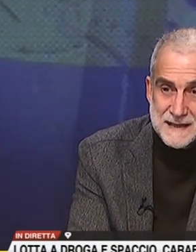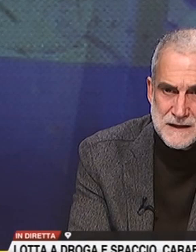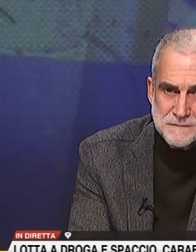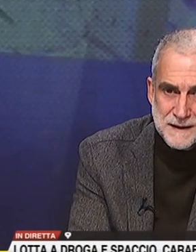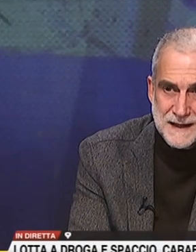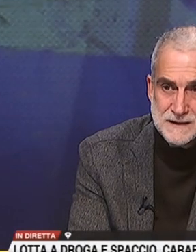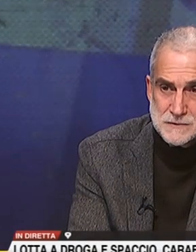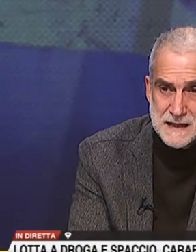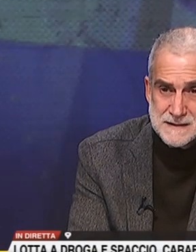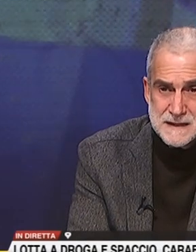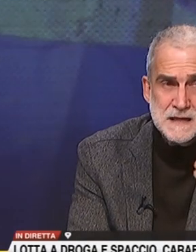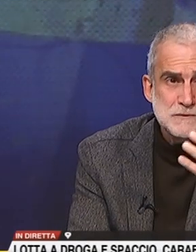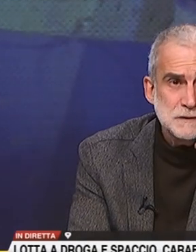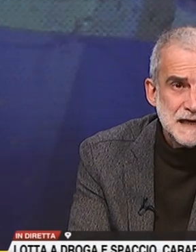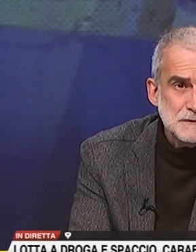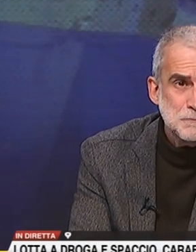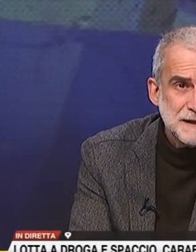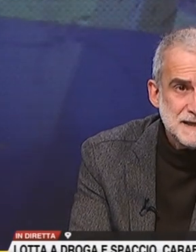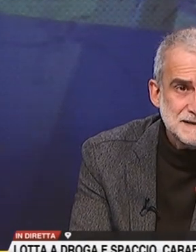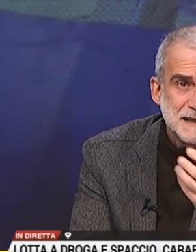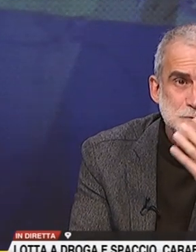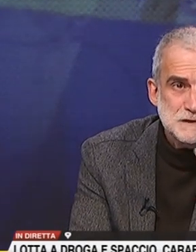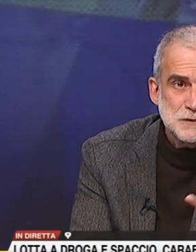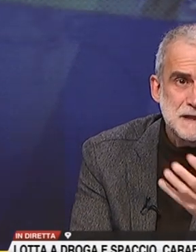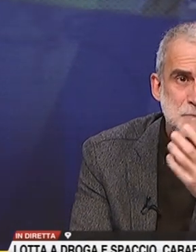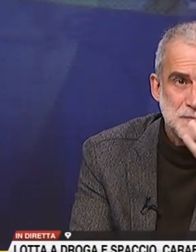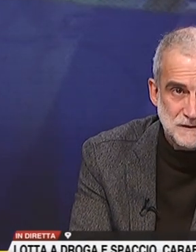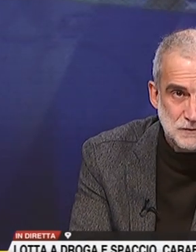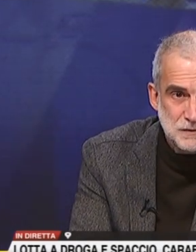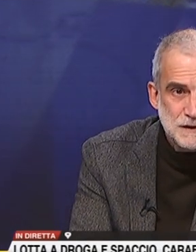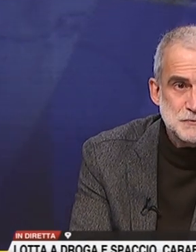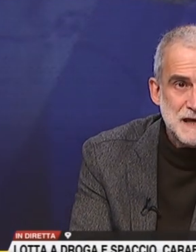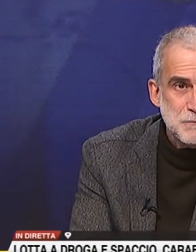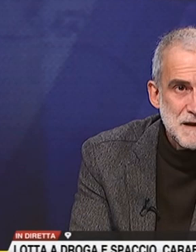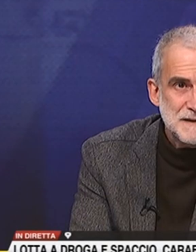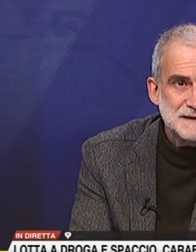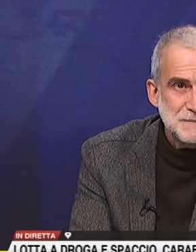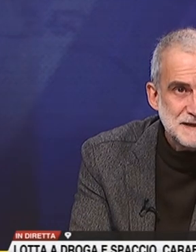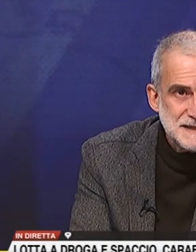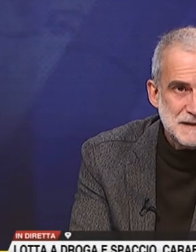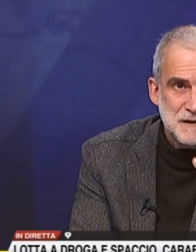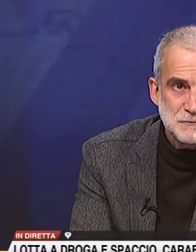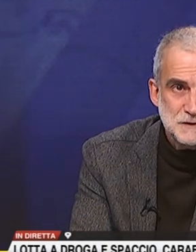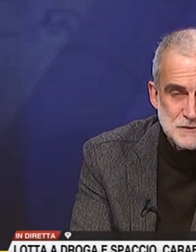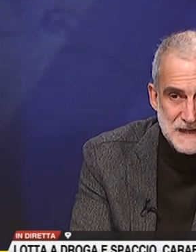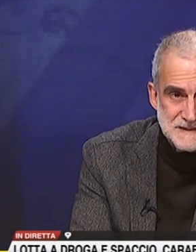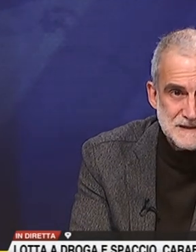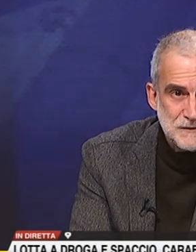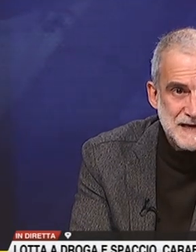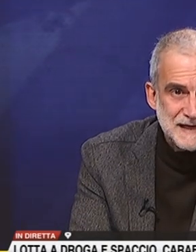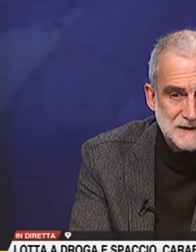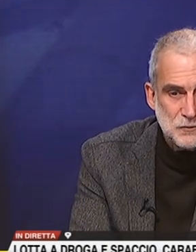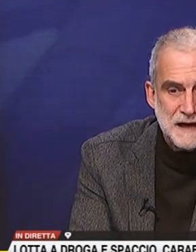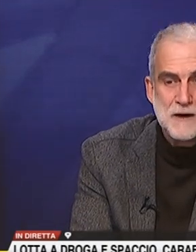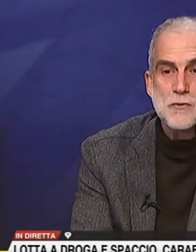nel tranello di parlare di sostanze soltanto presi dall'emozione del momento. Cioè, il problema della dipendenza, il problema dell'uso di sostanze non